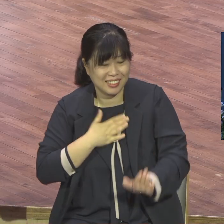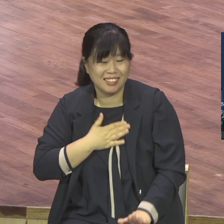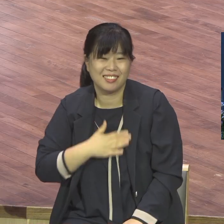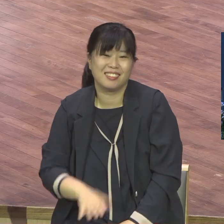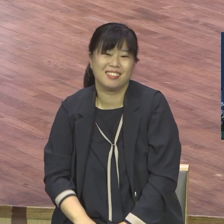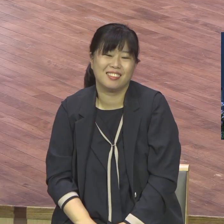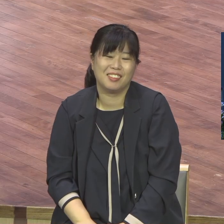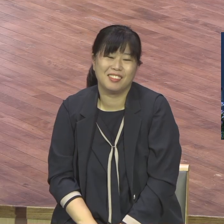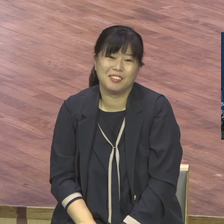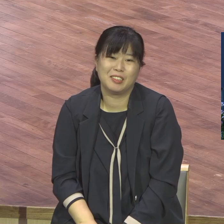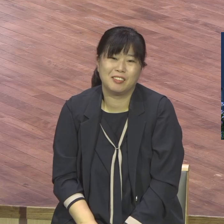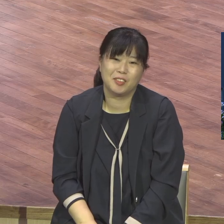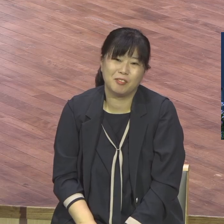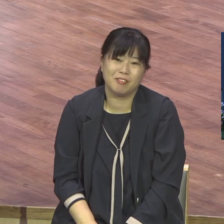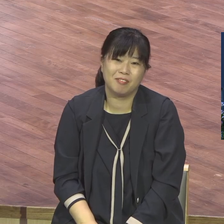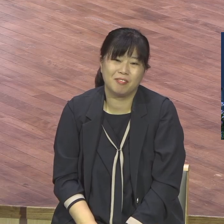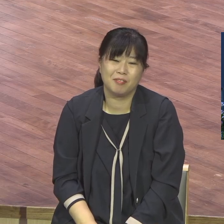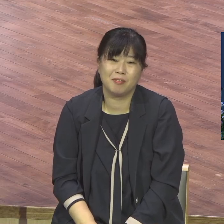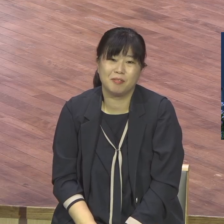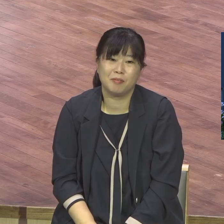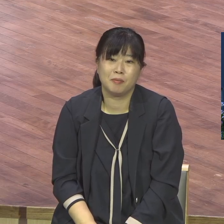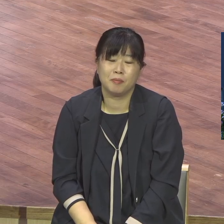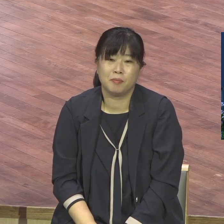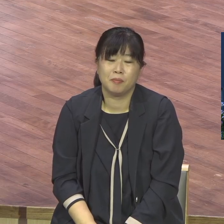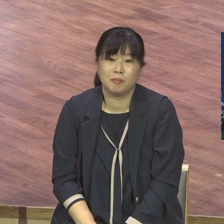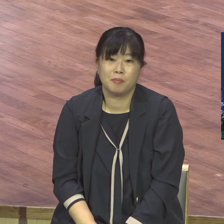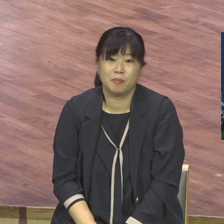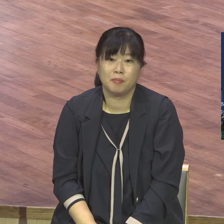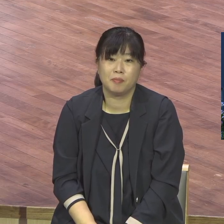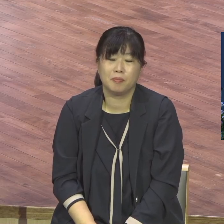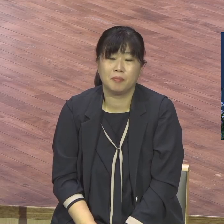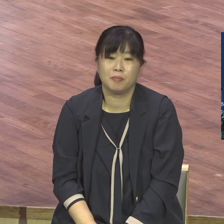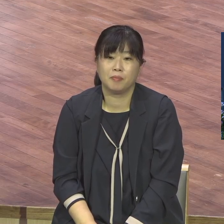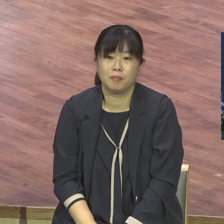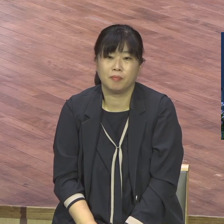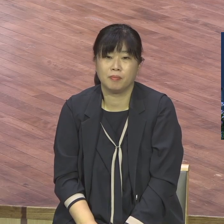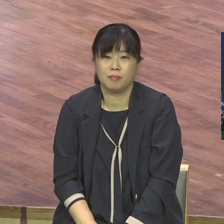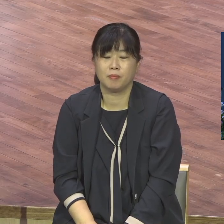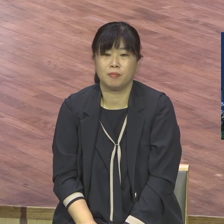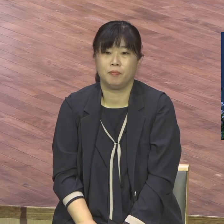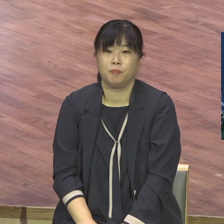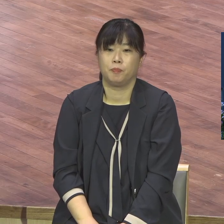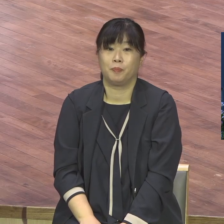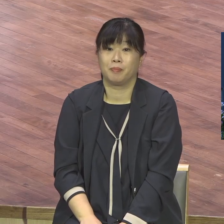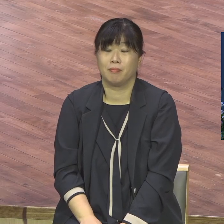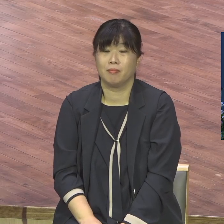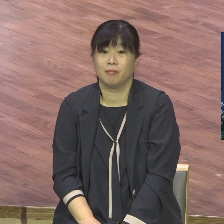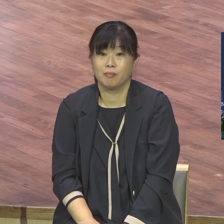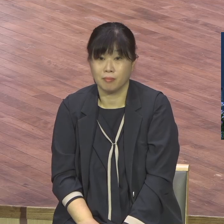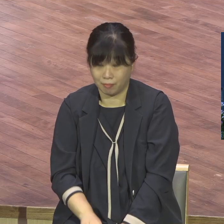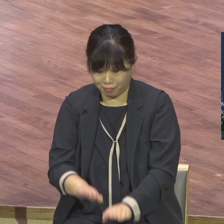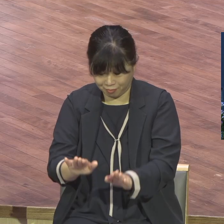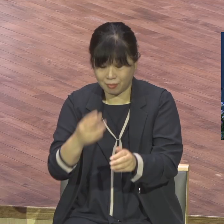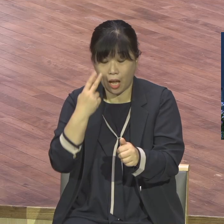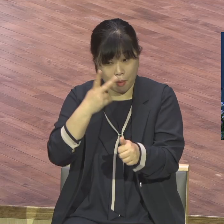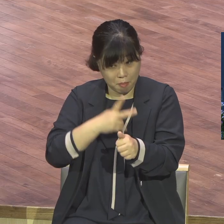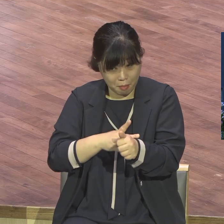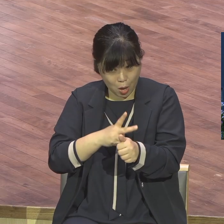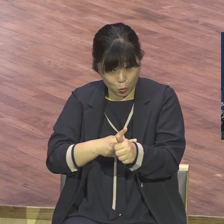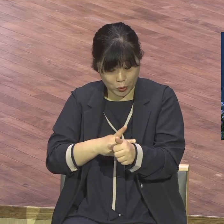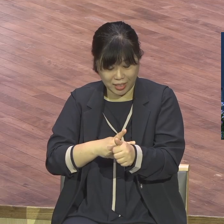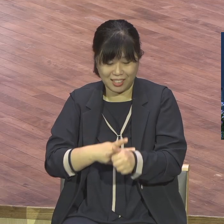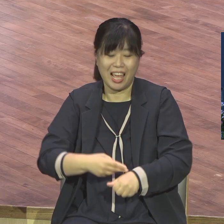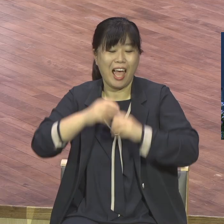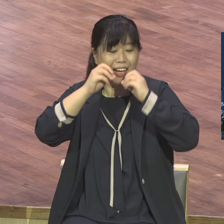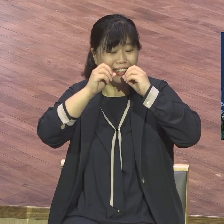본문에서 자신이 복음의 이 제사장 직분을 감당하면서 나타난 이방인 복음화의